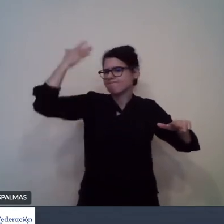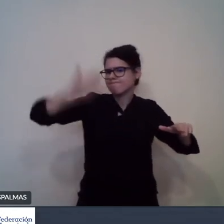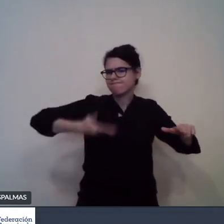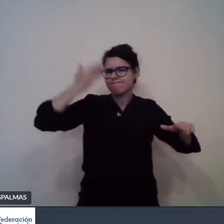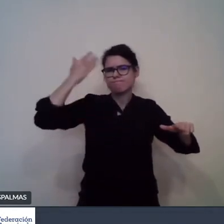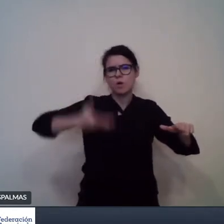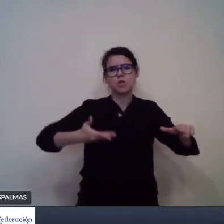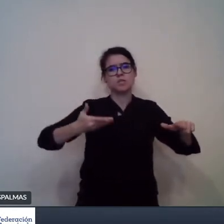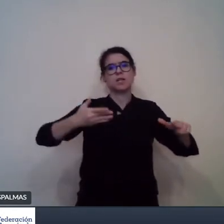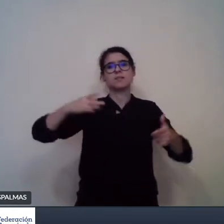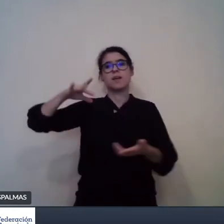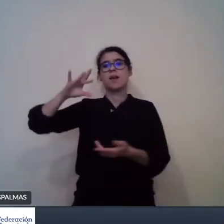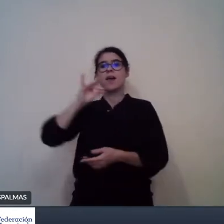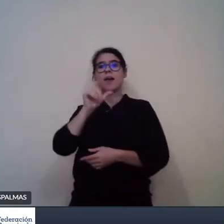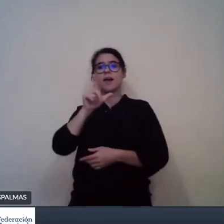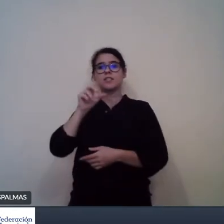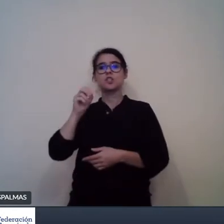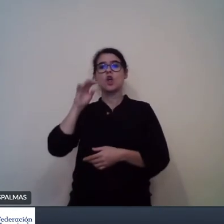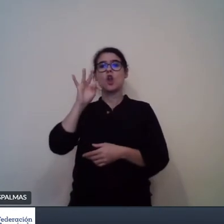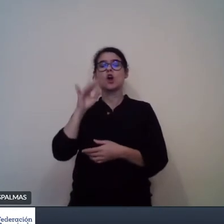esquina.